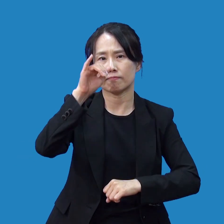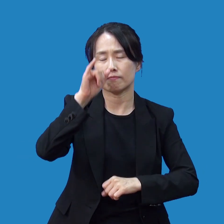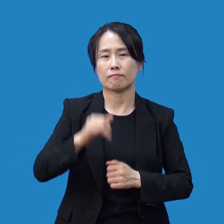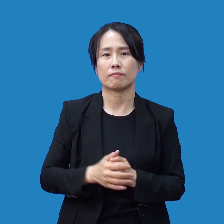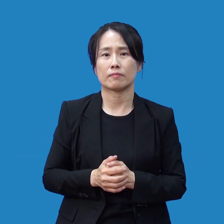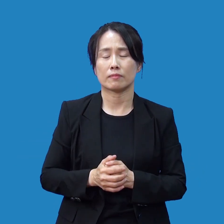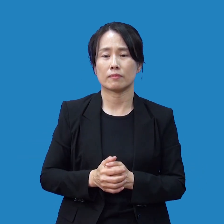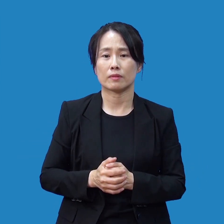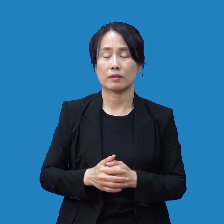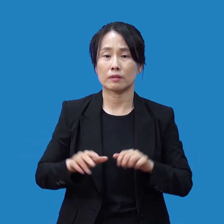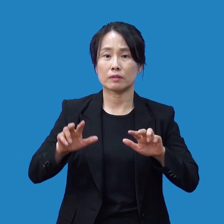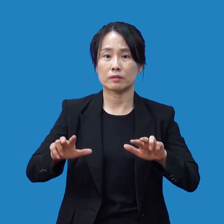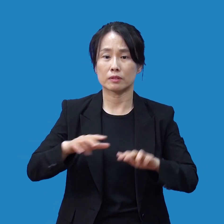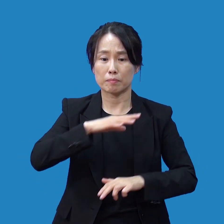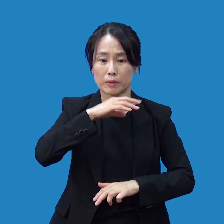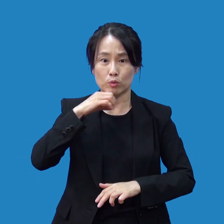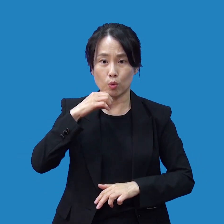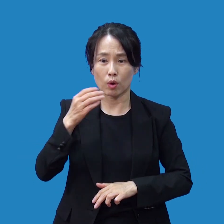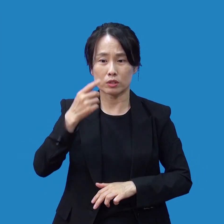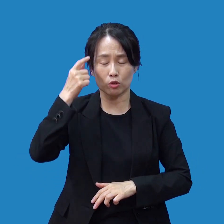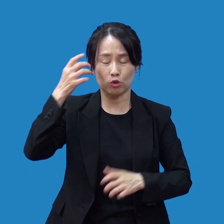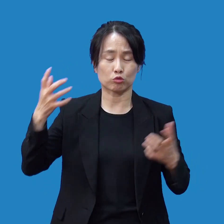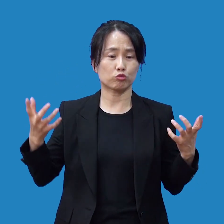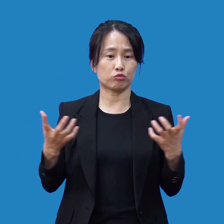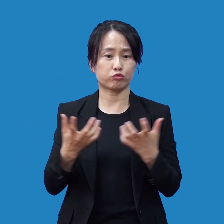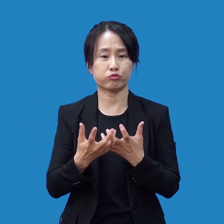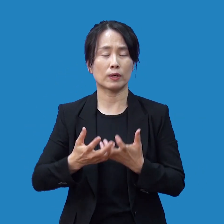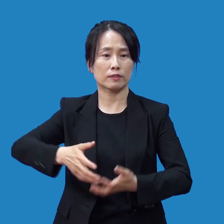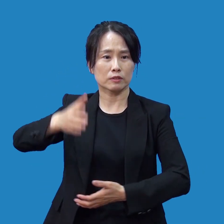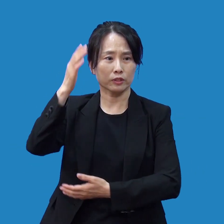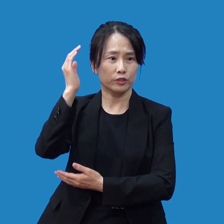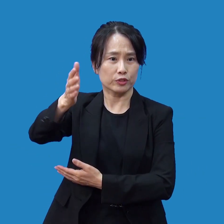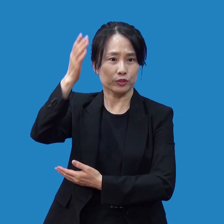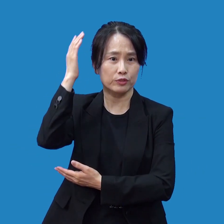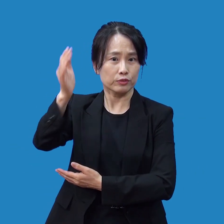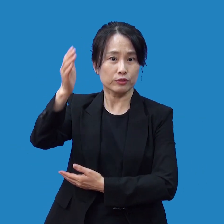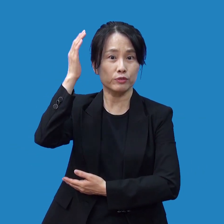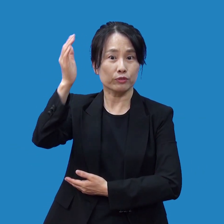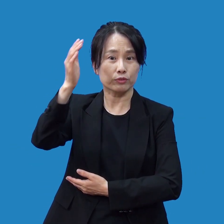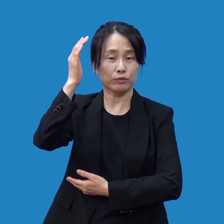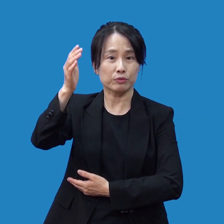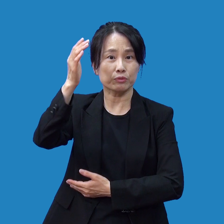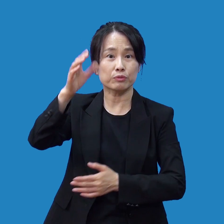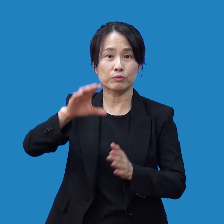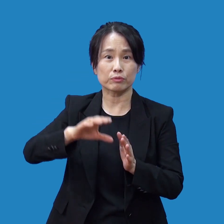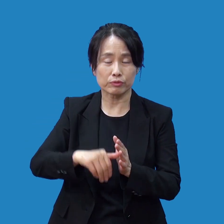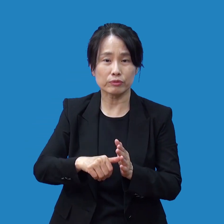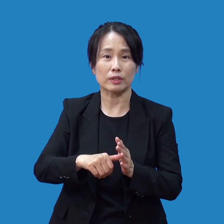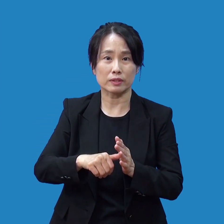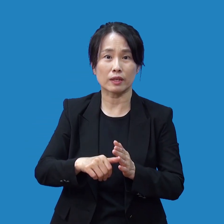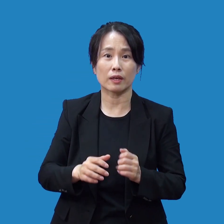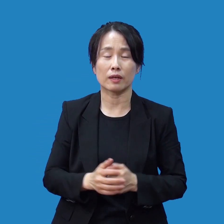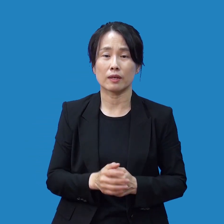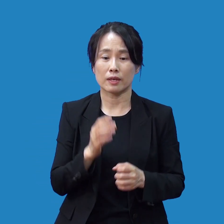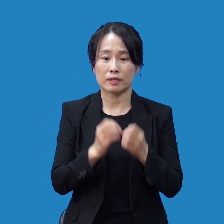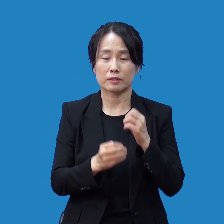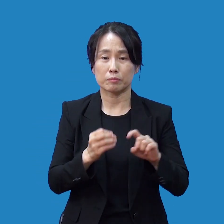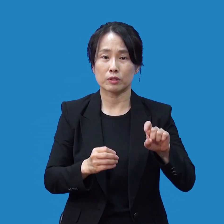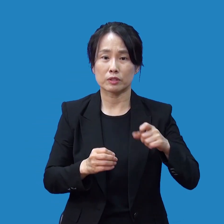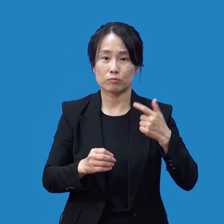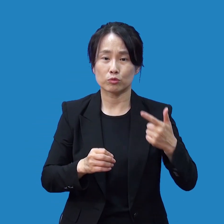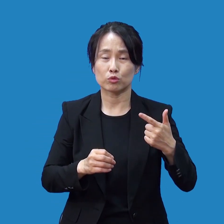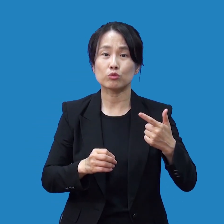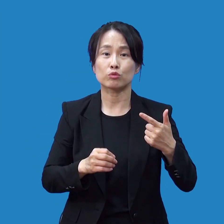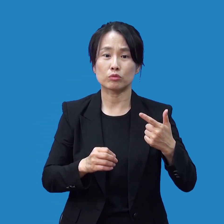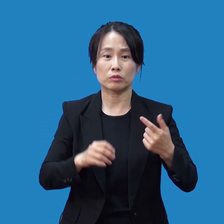성령 충만을 힘입고 사람들을 일종의 각성시킬 때 동일하게 시편 16편 성경